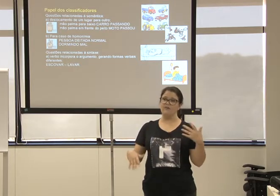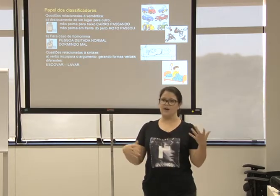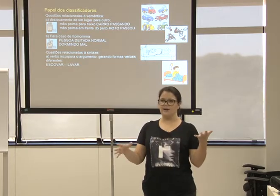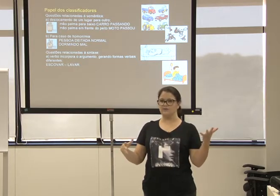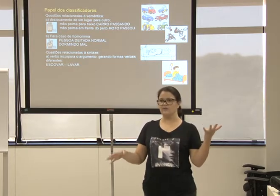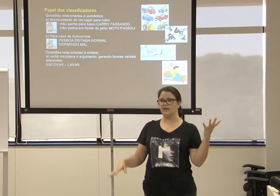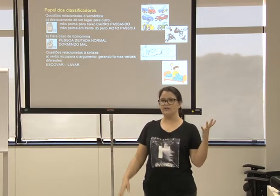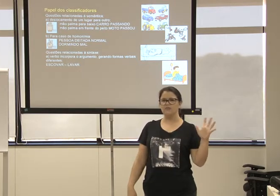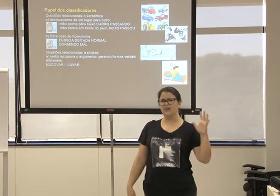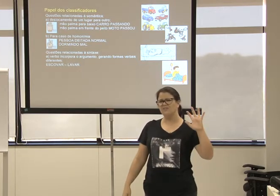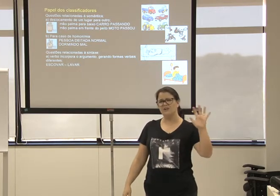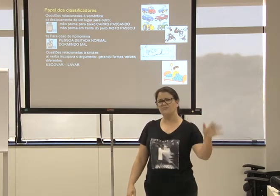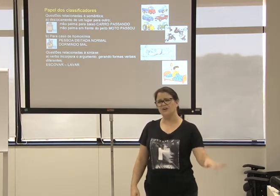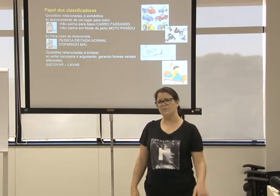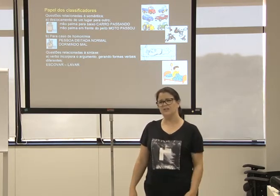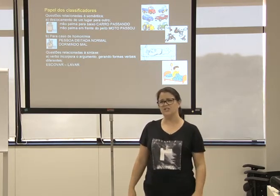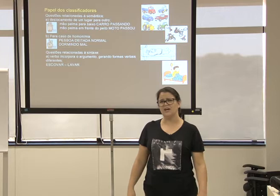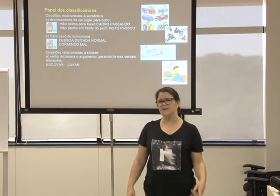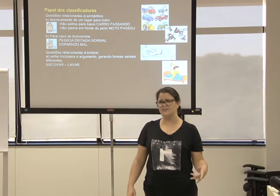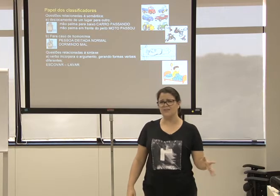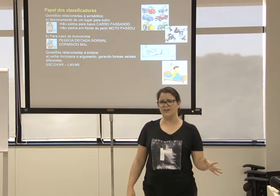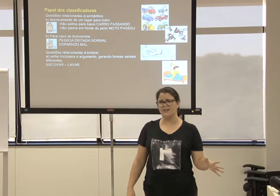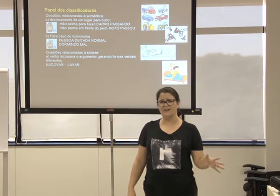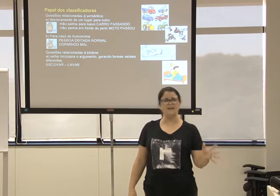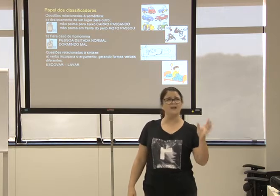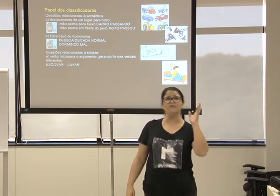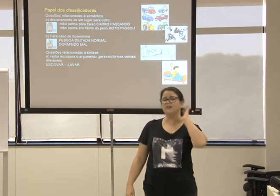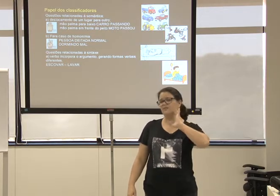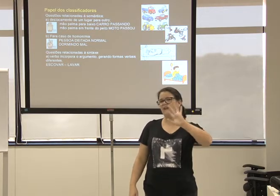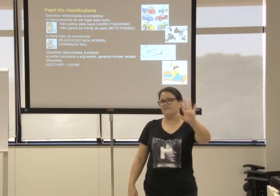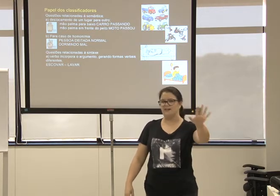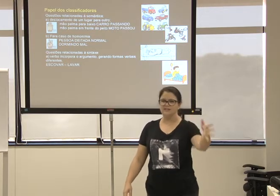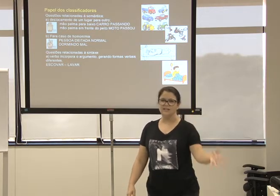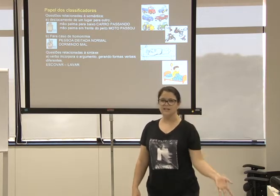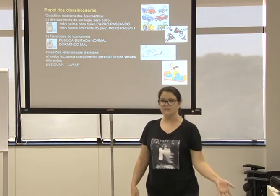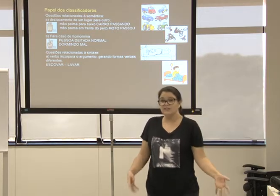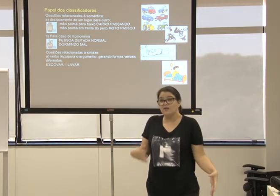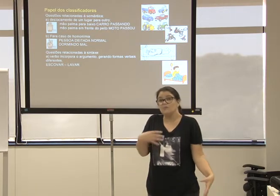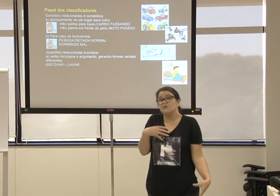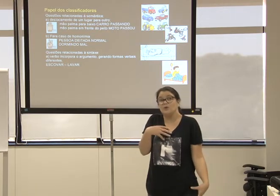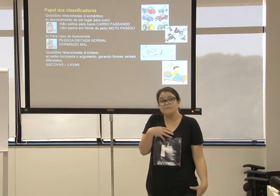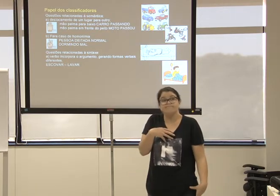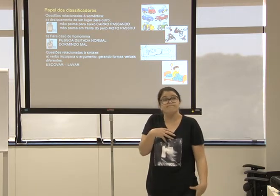carro, não sei o quê. Ele, não, pode deixar, não sei o quê. Eu falei, não, vou lavar. Quis ser uma pessoa